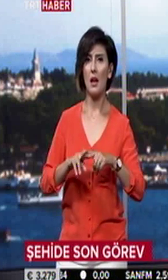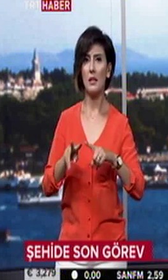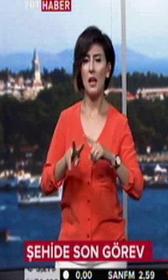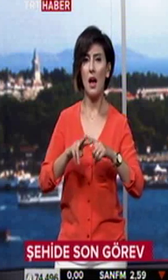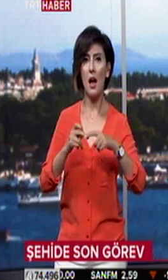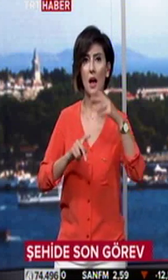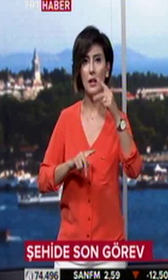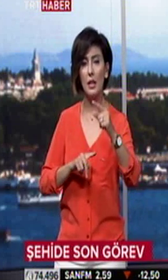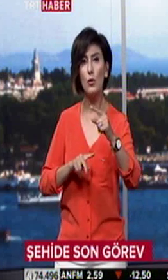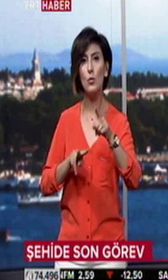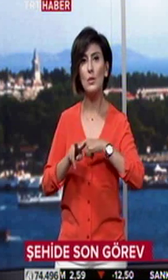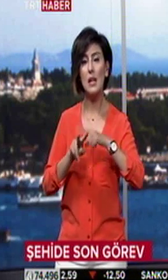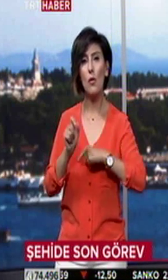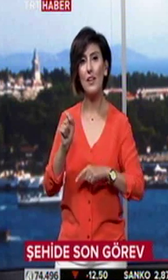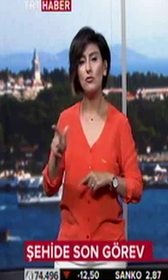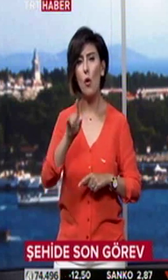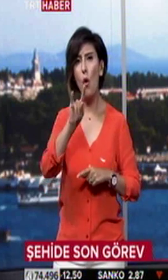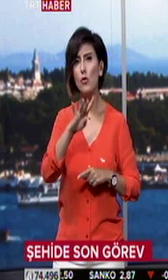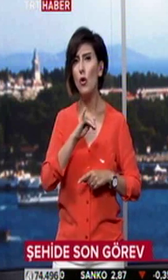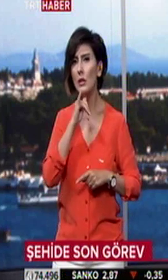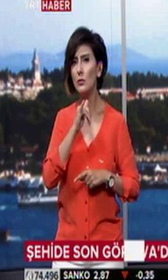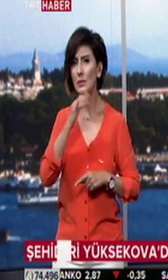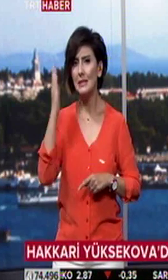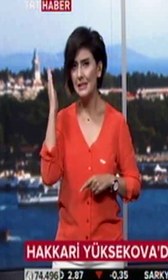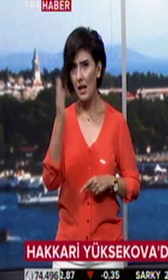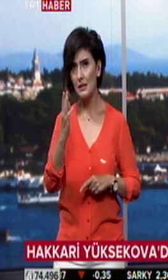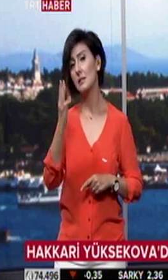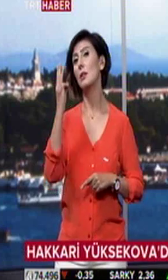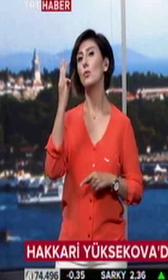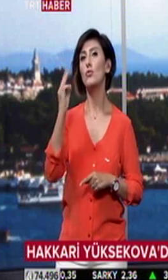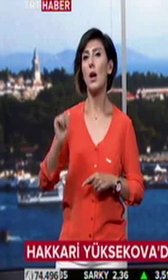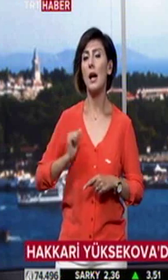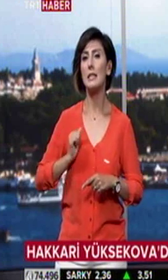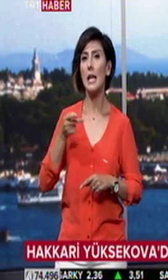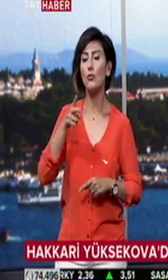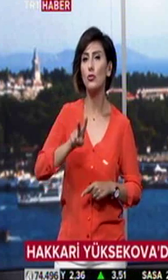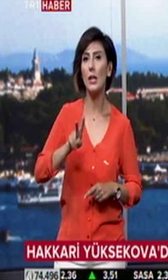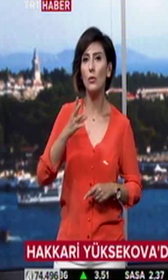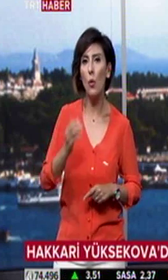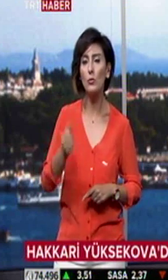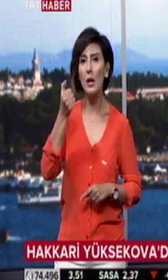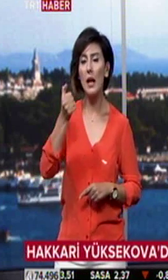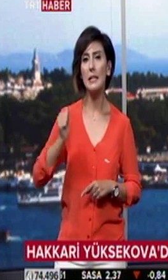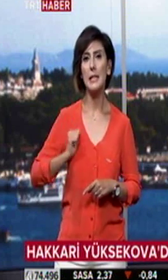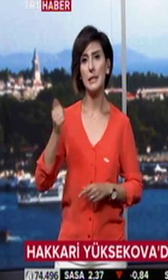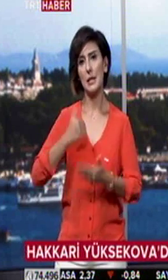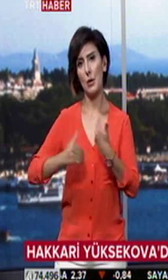Hakkari'nin Yüksekova ilçesinde 14 Ağustos'taki saldırıda 3 asker şehit düşmüş, 6 asker